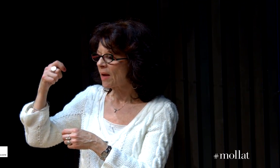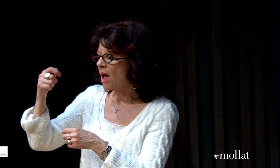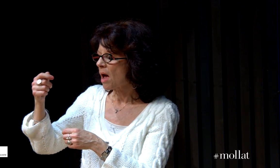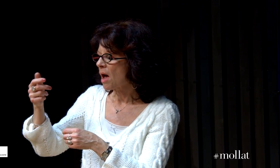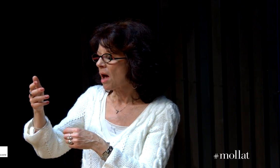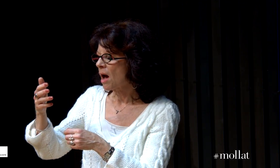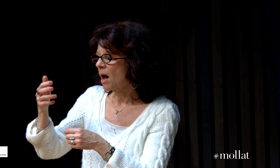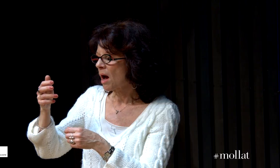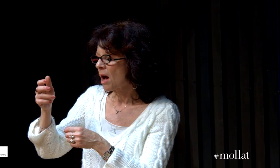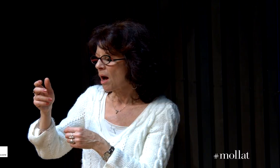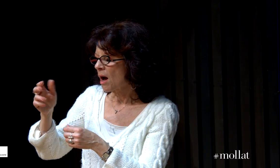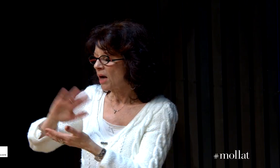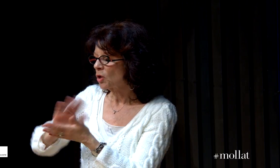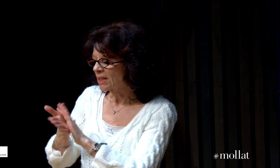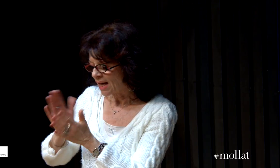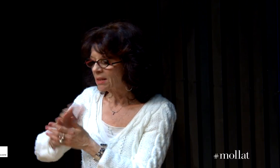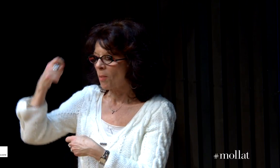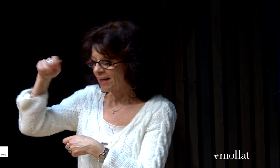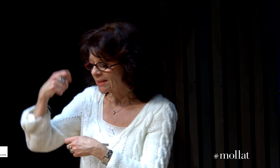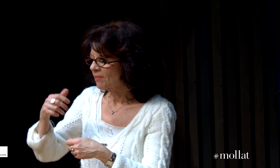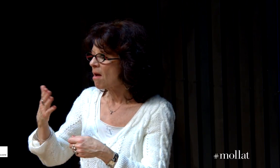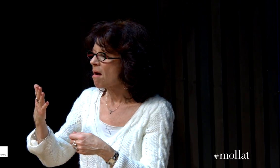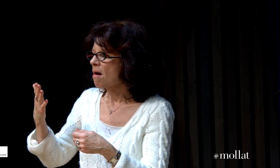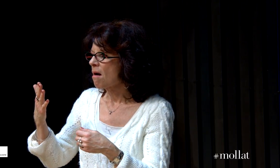c'est vrai que mon papa était président d'une